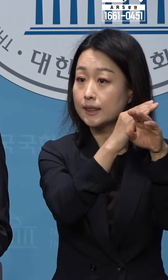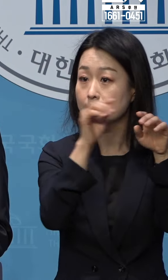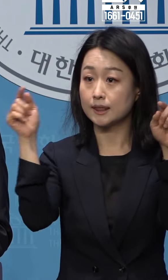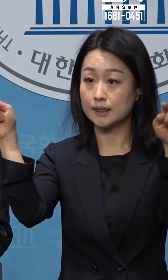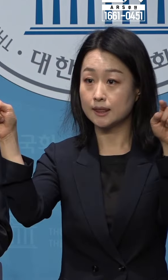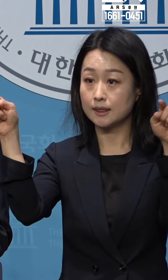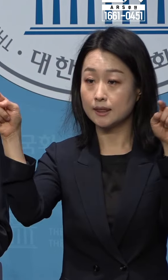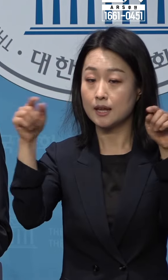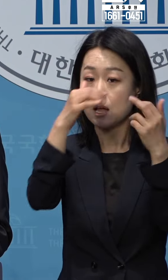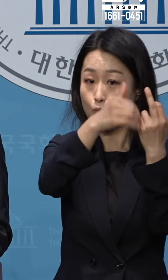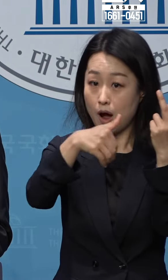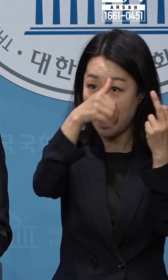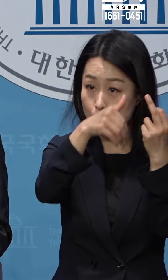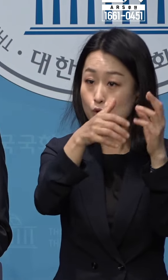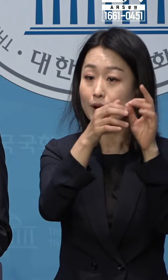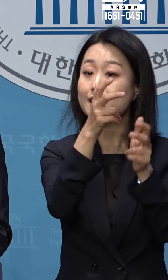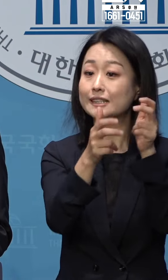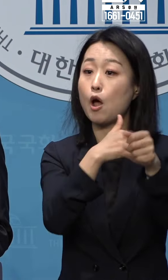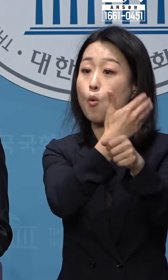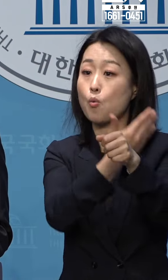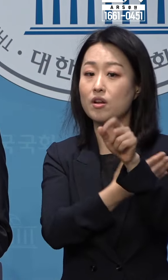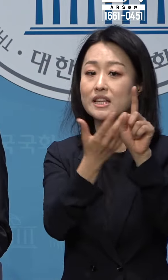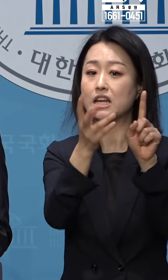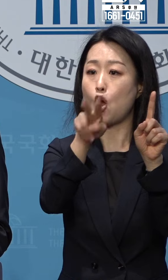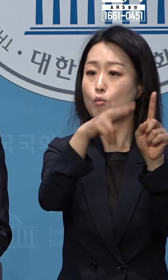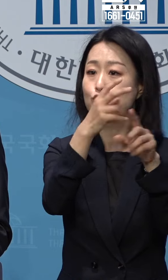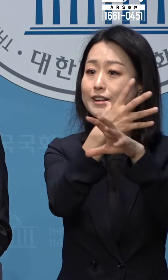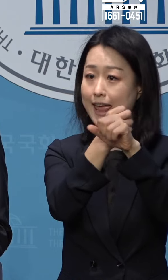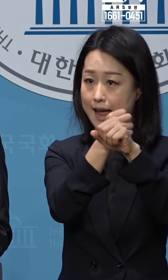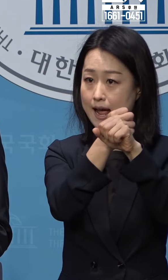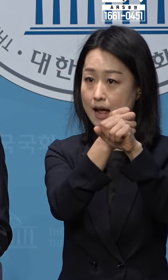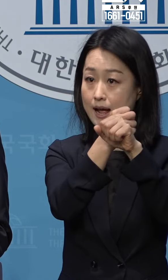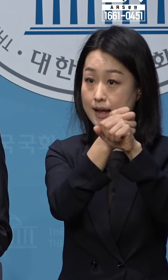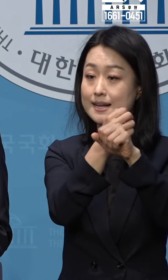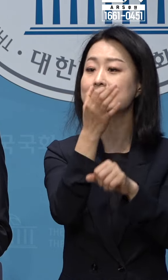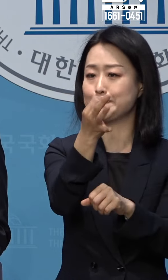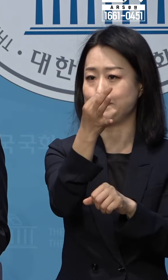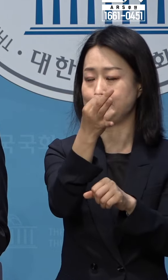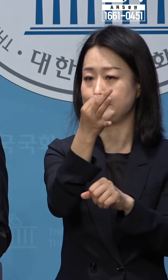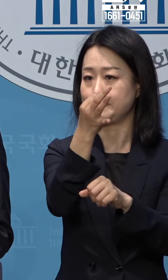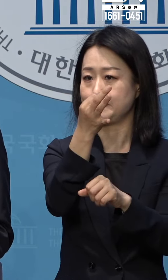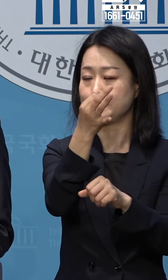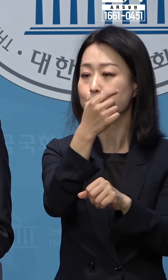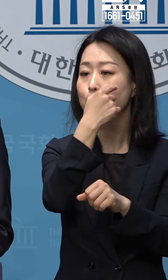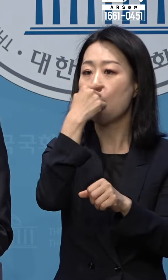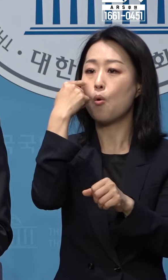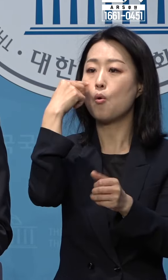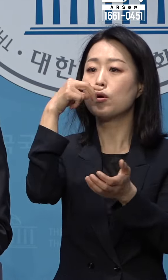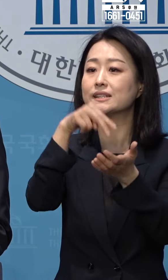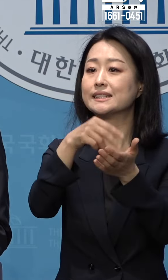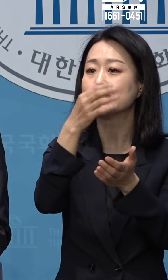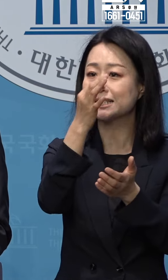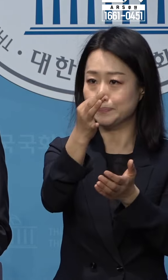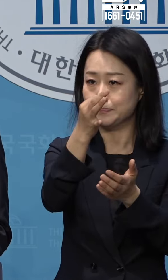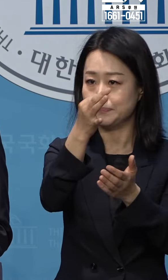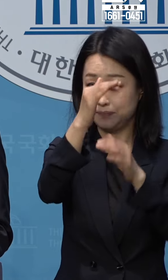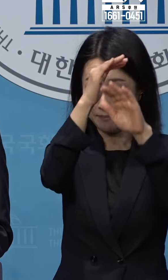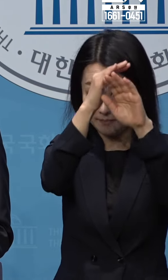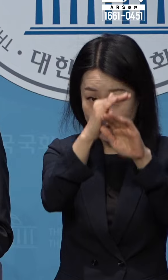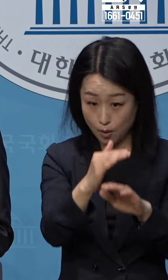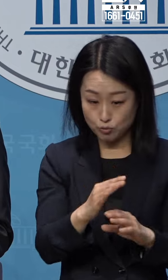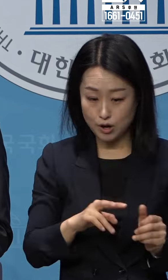이관 광물 채굴 등 사업권 1억불 계약에 계약금 이행 보증금이란 사실이